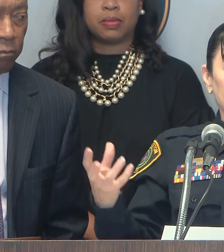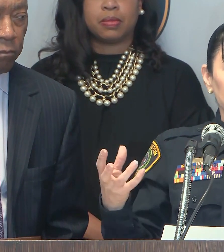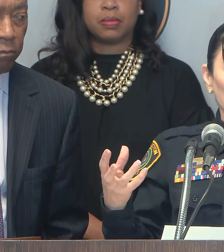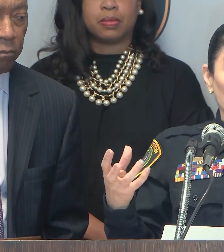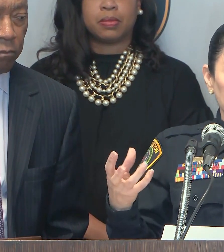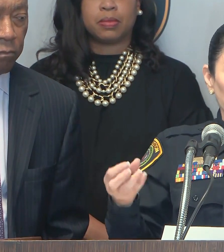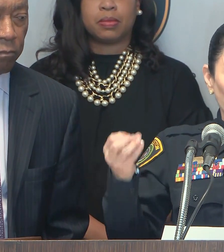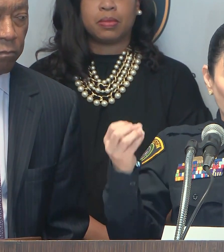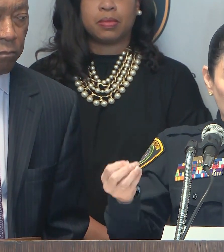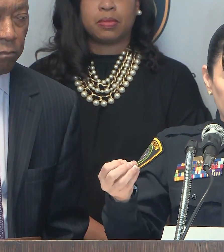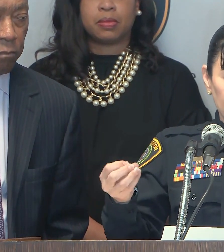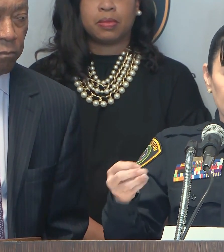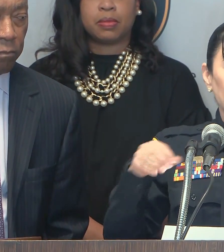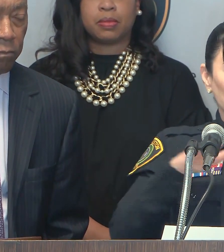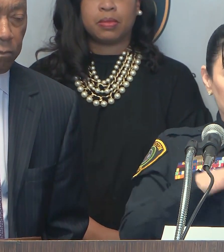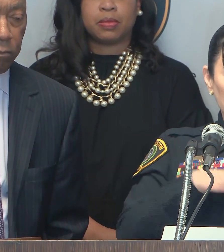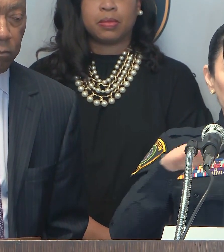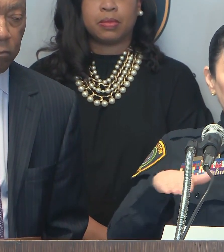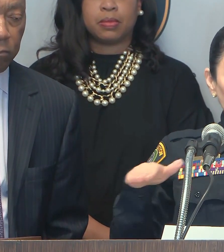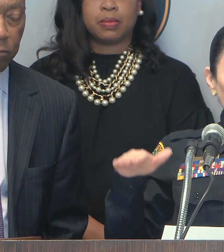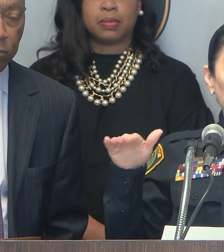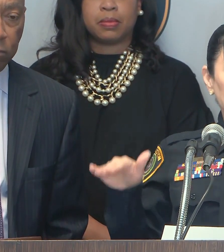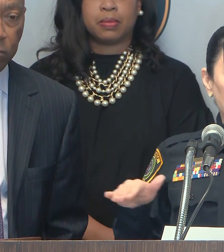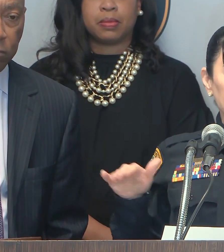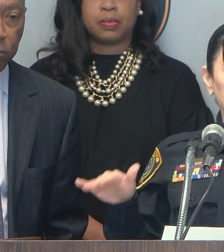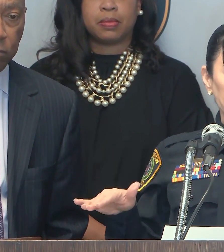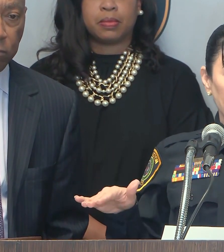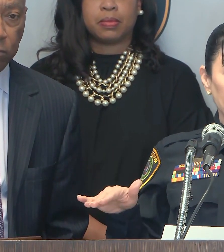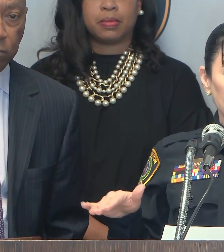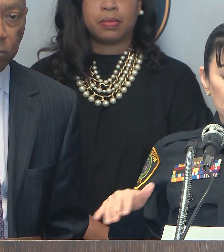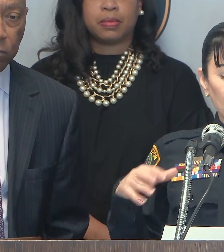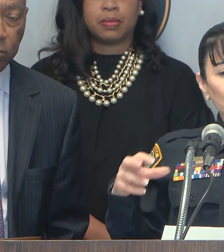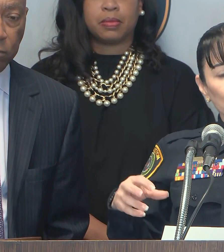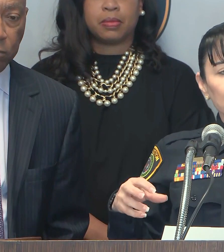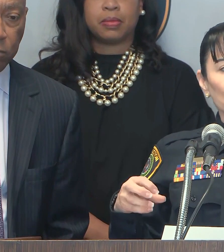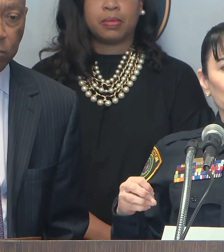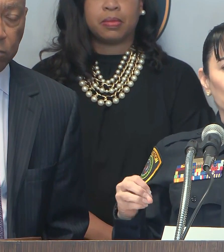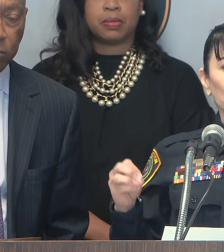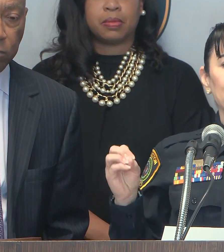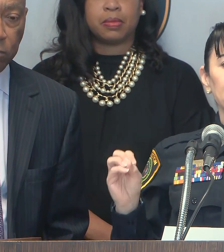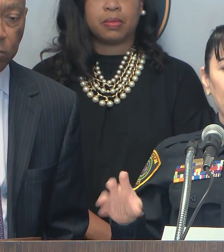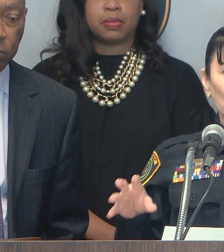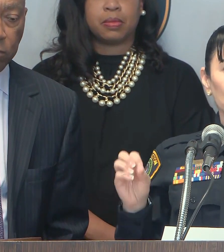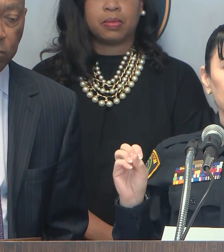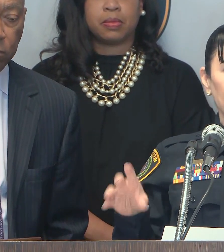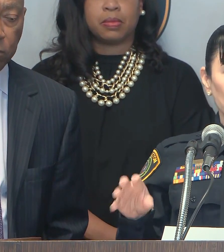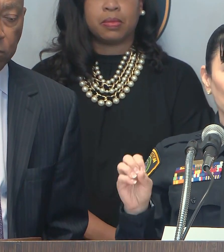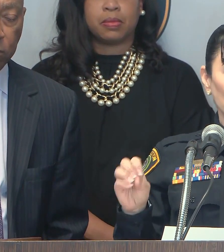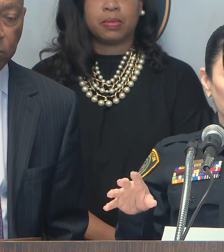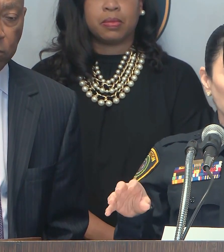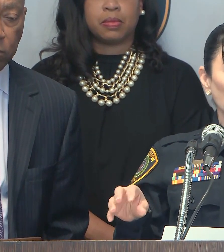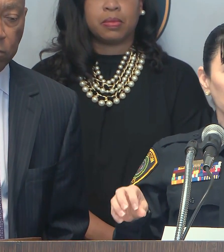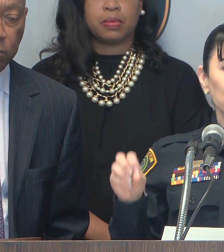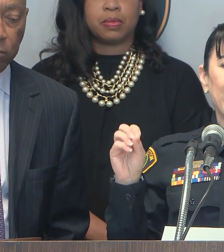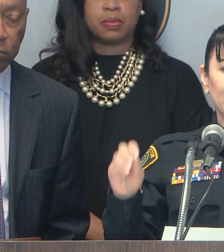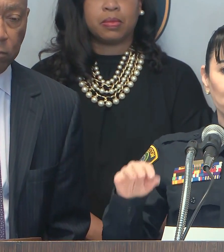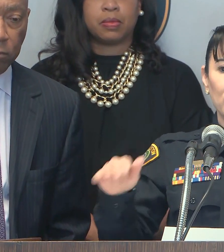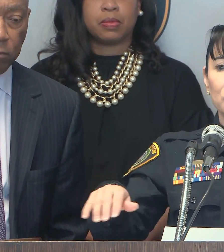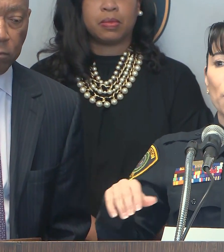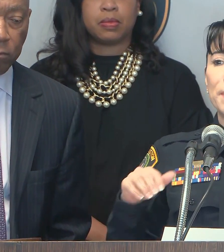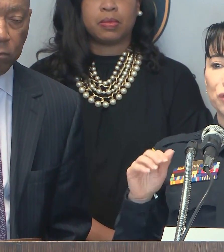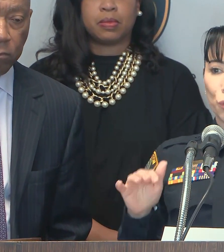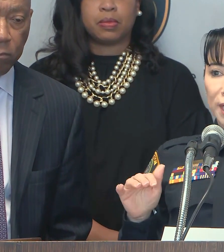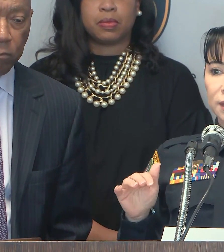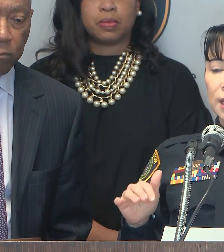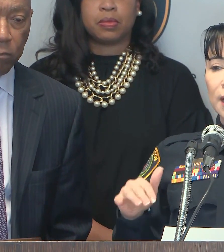las áreas violentas, lo estamos viendo cada semana. Entonces nosotros estamos dando recursos